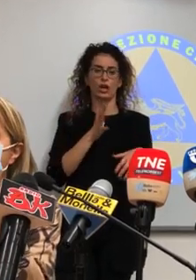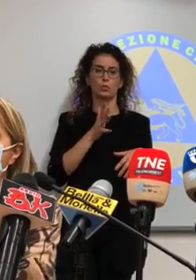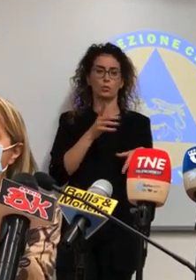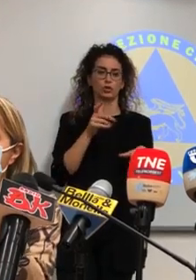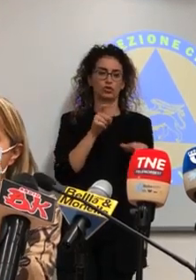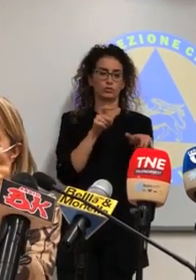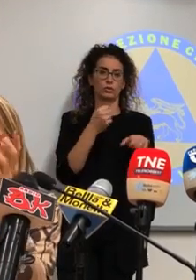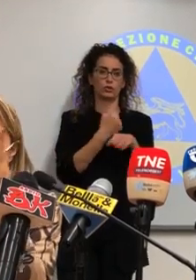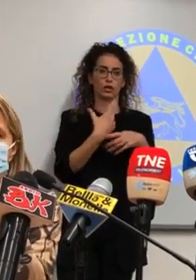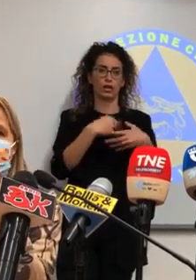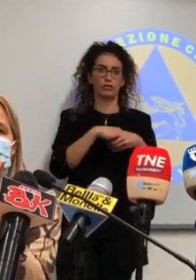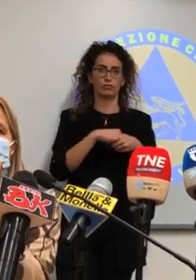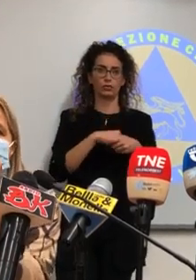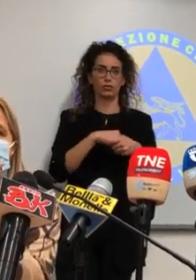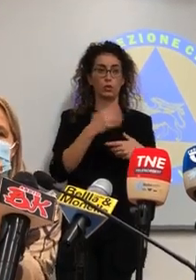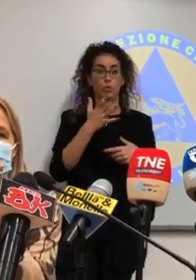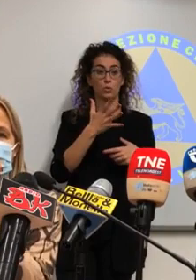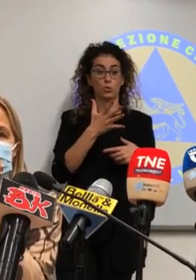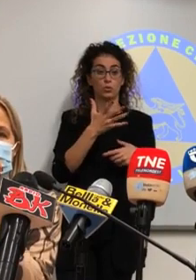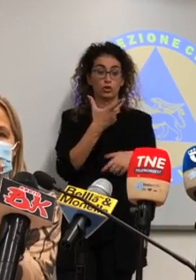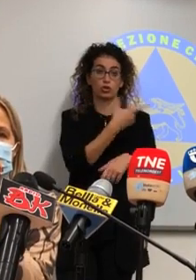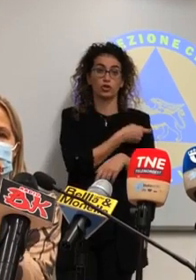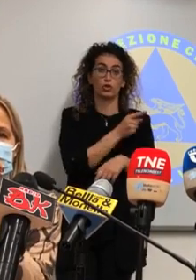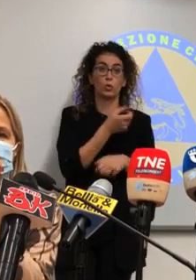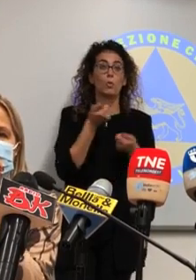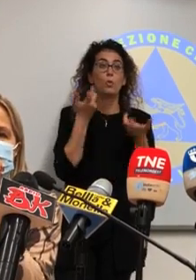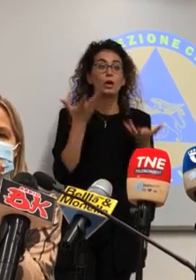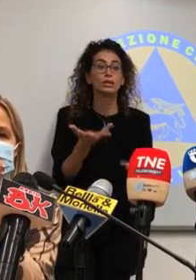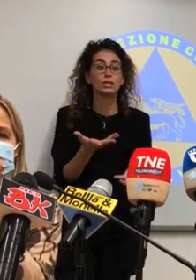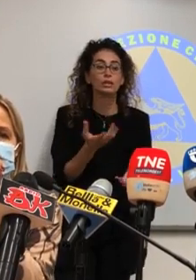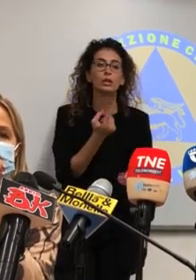signori, quanti ce ne sono vaccinati? Uno? Due?